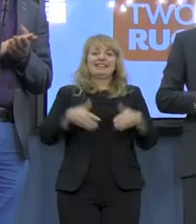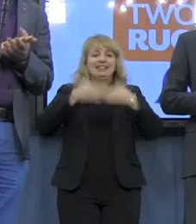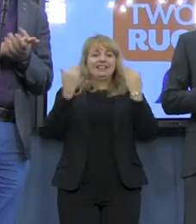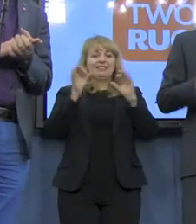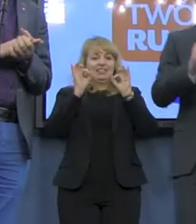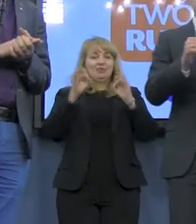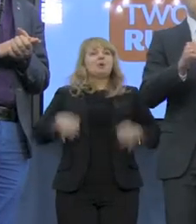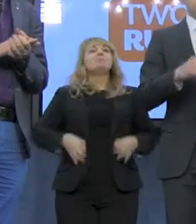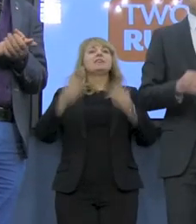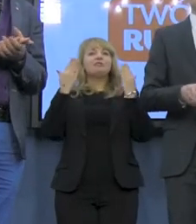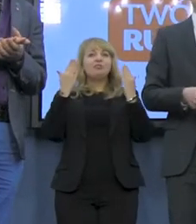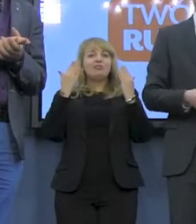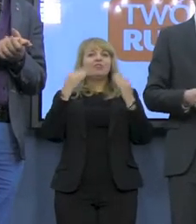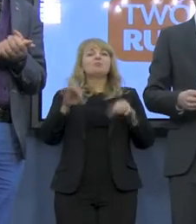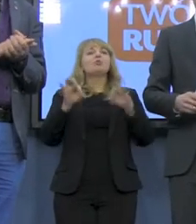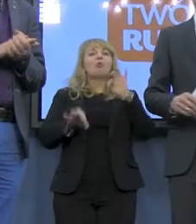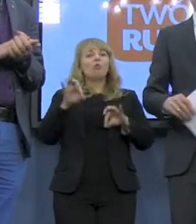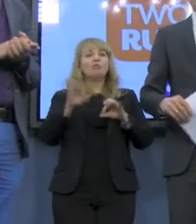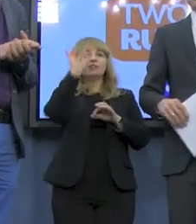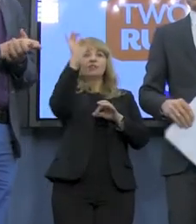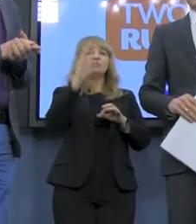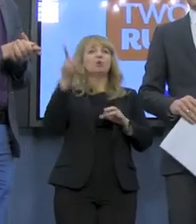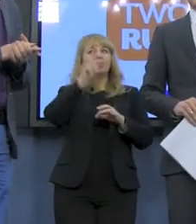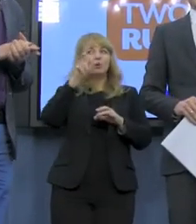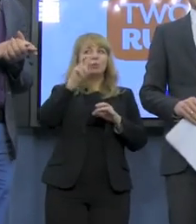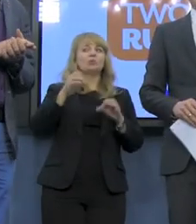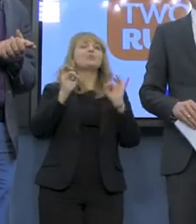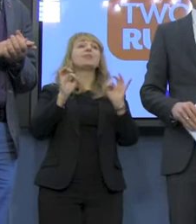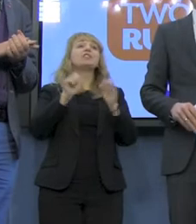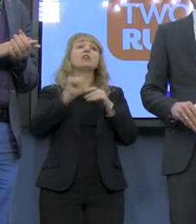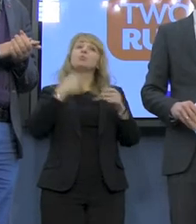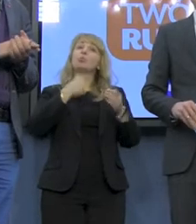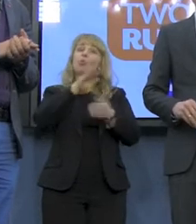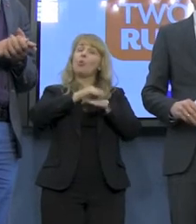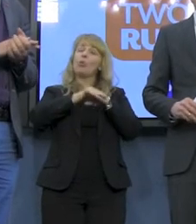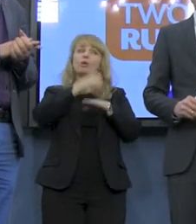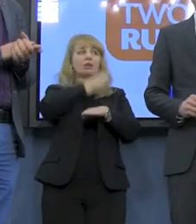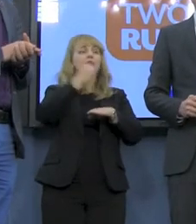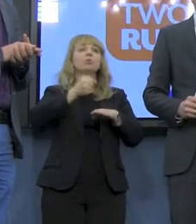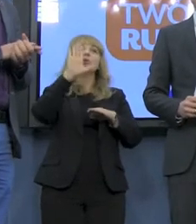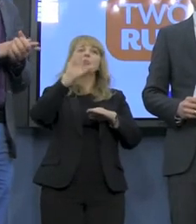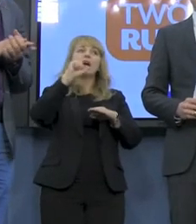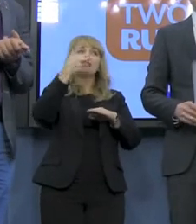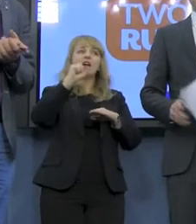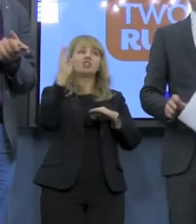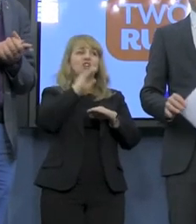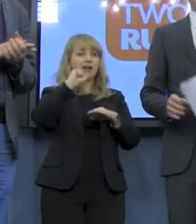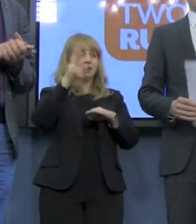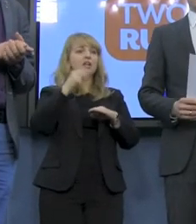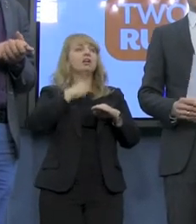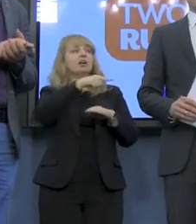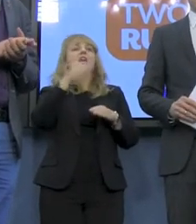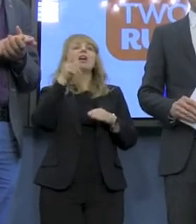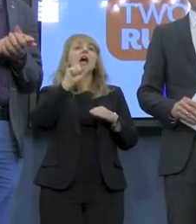Dzień dobry Państwu, witam Państwa na konferencji Twojego Ruchu. Ze mną dwaj posłowie, poseł Maciej Banaszak, witam. Poseł